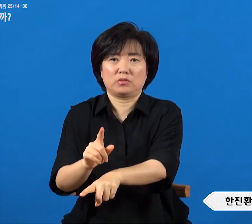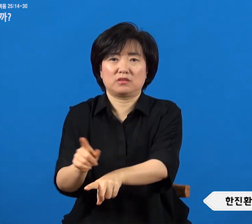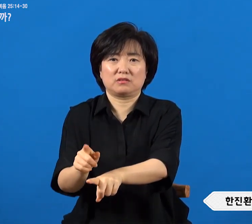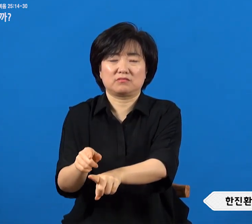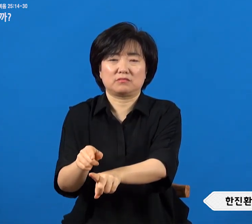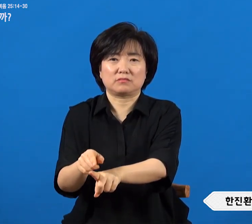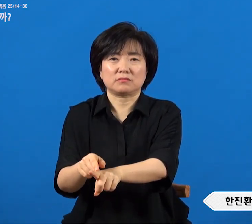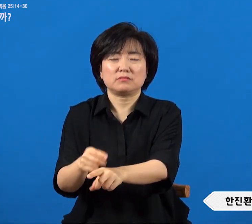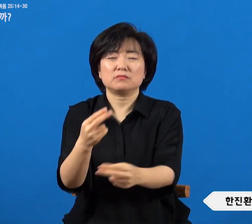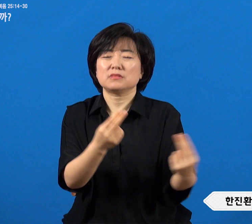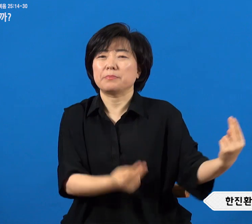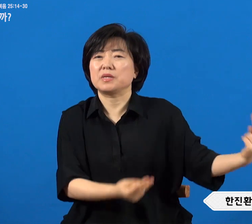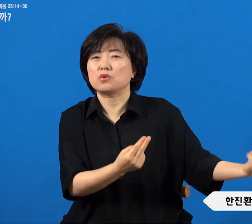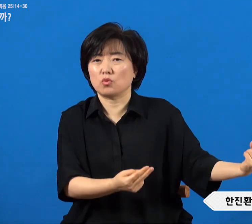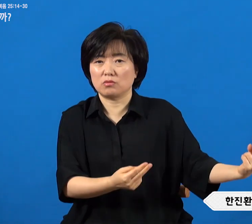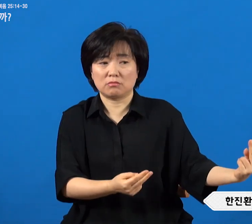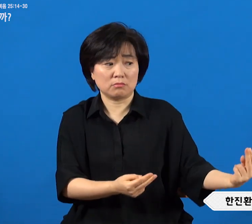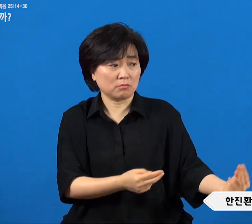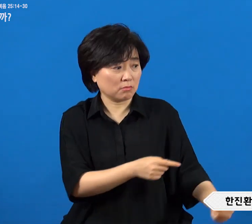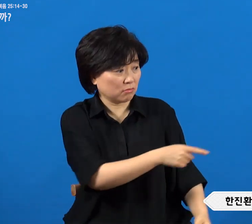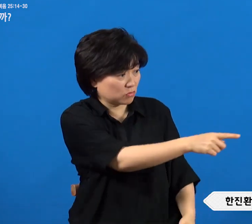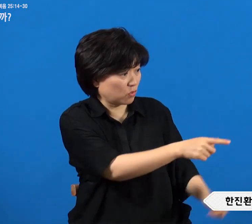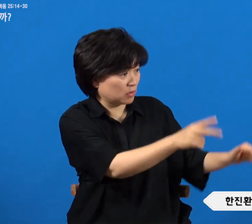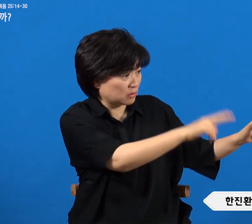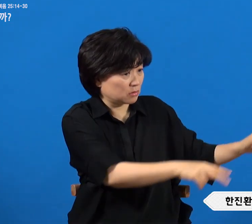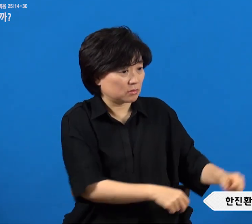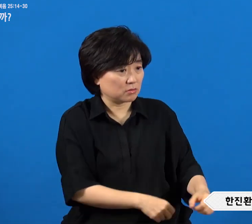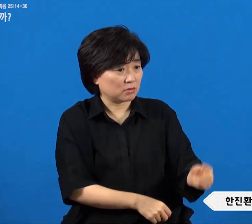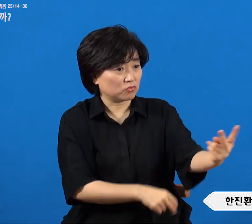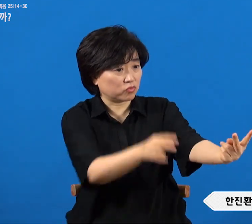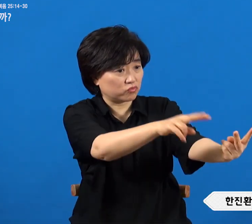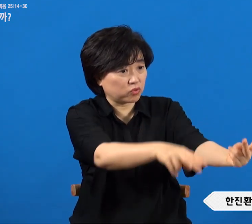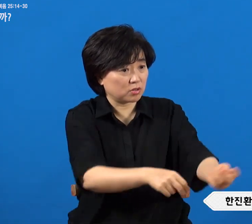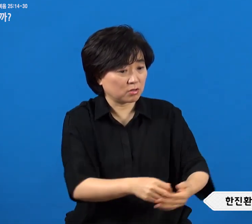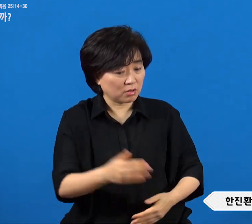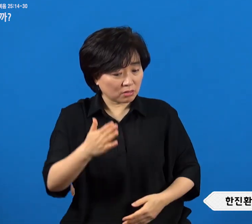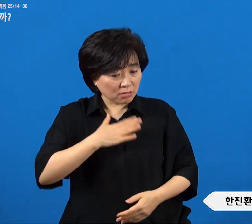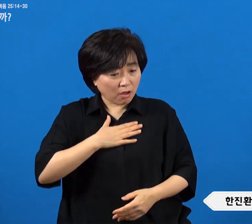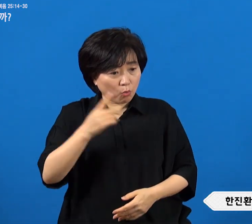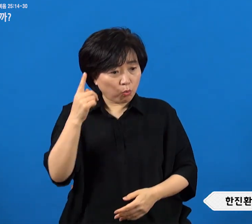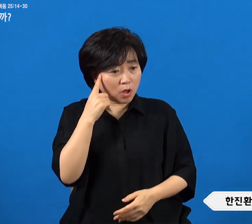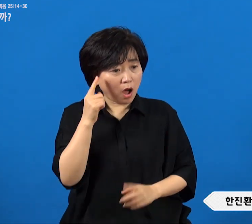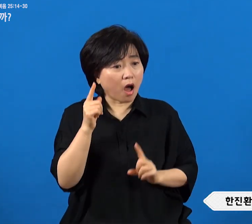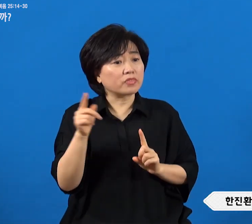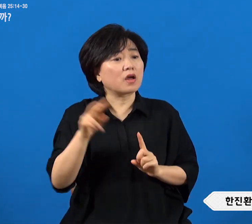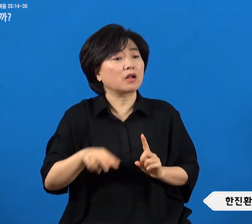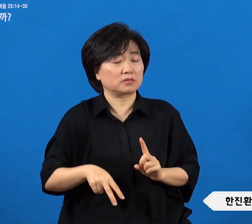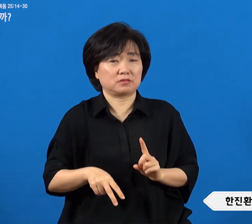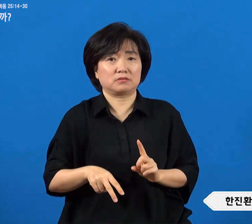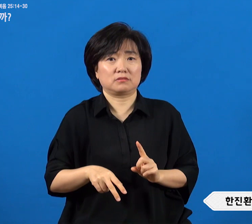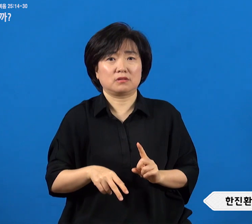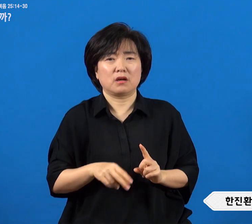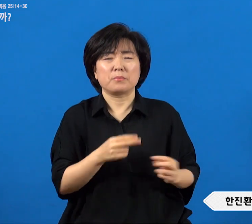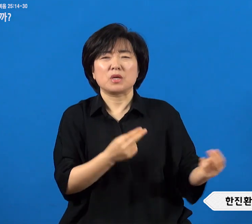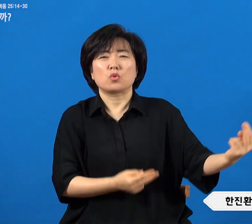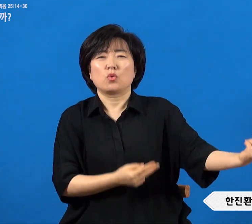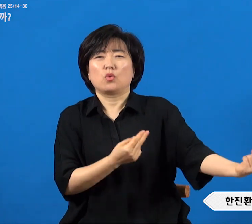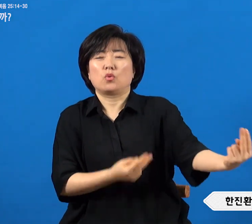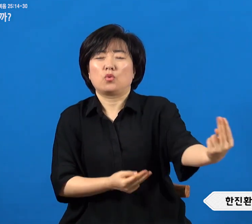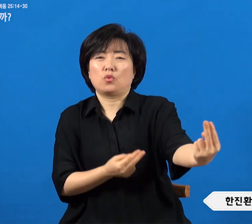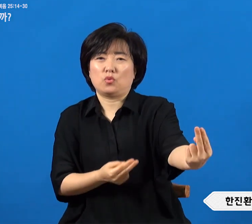비교의식. 저 사람은 5달란트, 저 사람은 2달란트인데 나는 왜 1달란트냐? 비교한